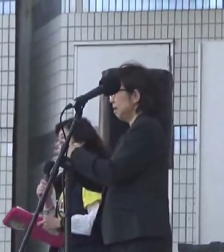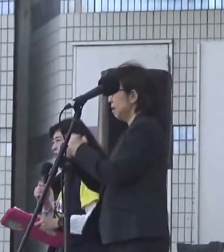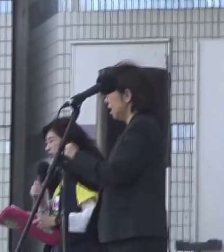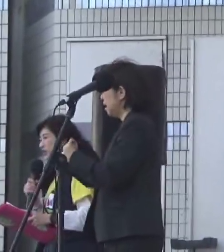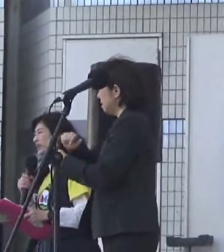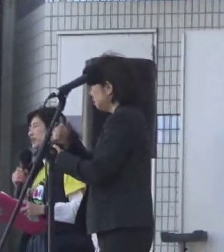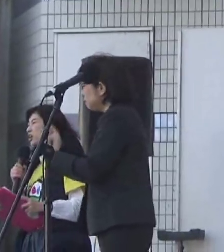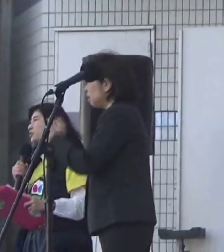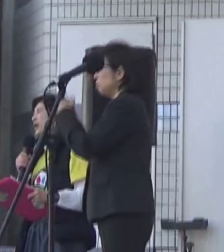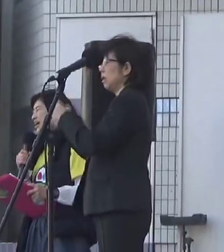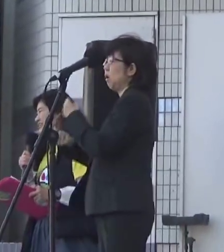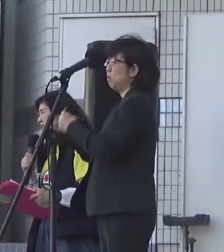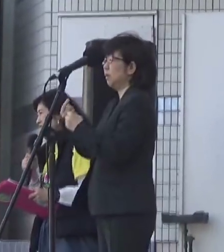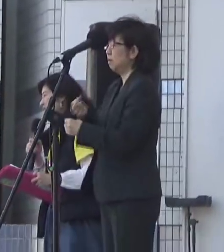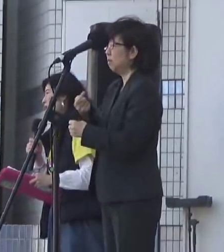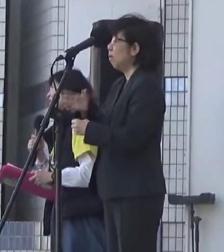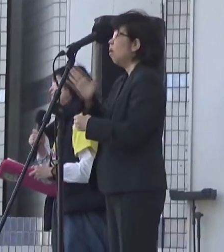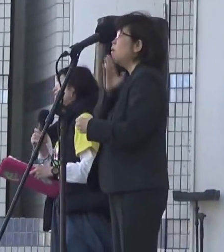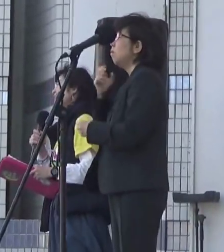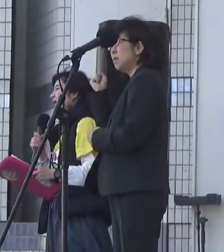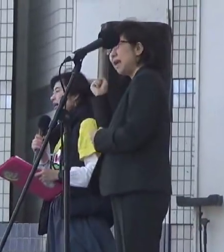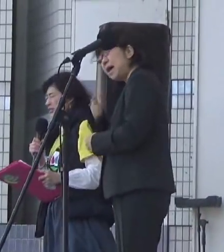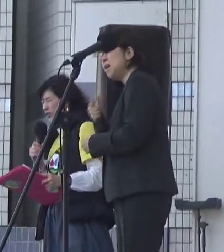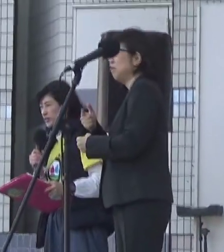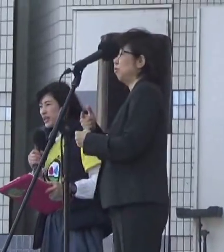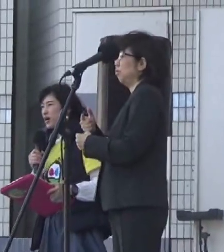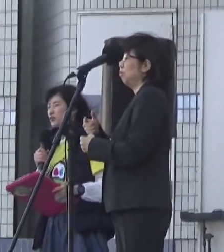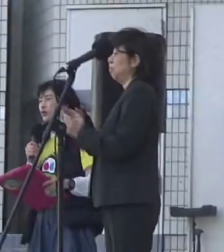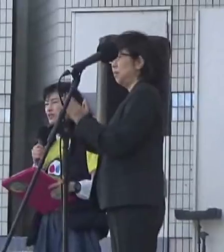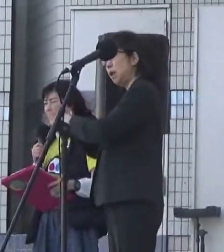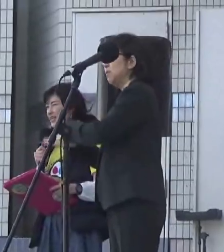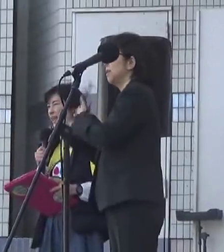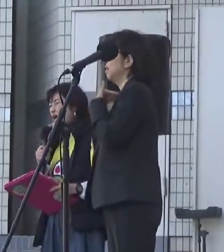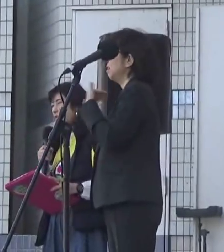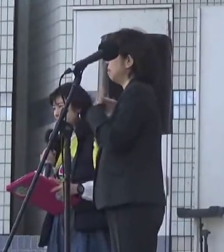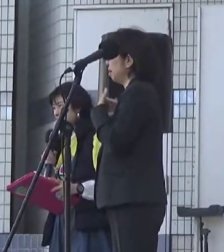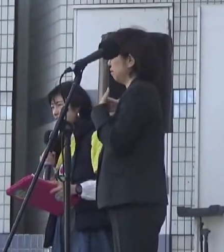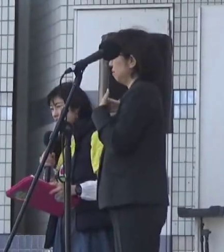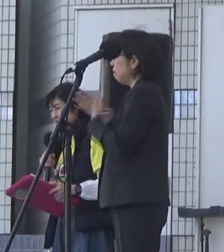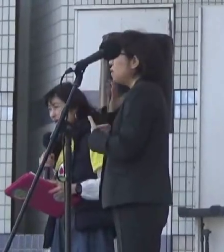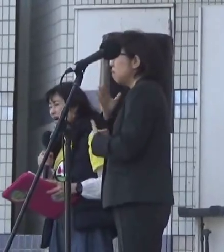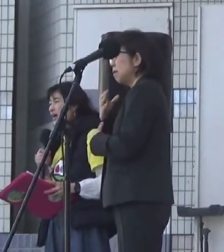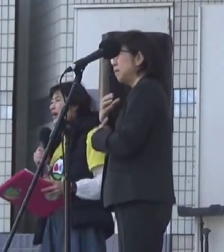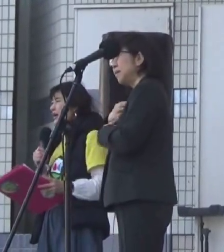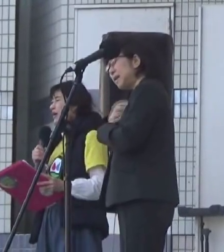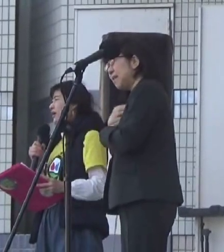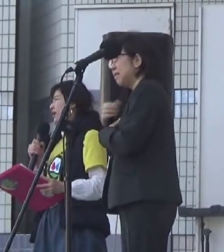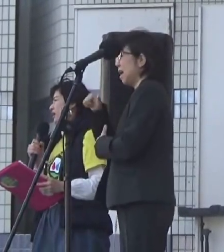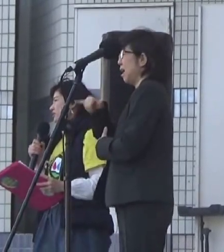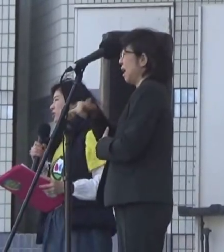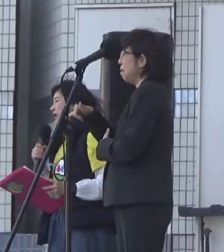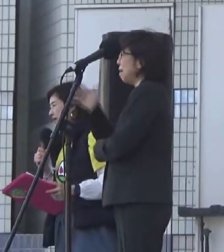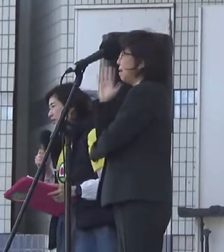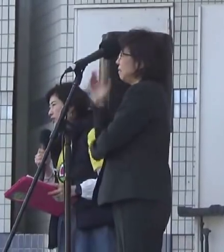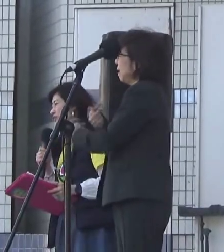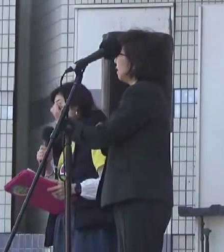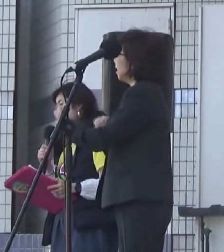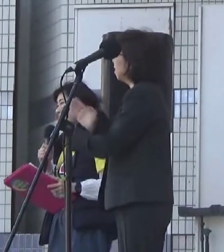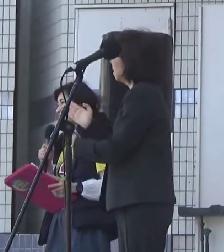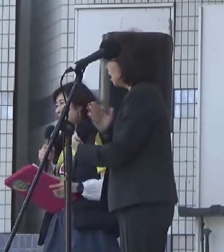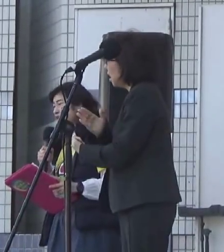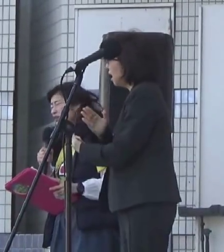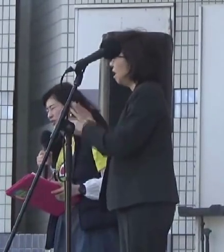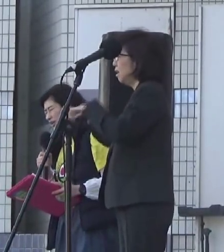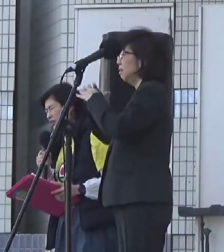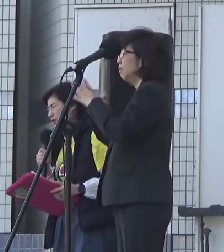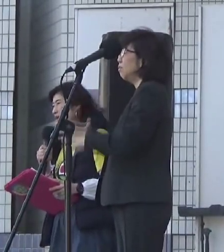ですね。本当に一刻も早く倒さなければならない。そういったこの危険な安倍政権から、総係行動実